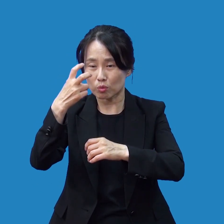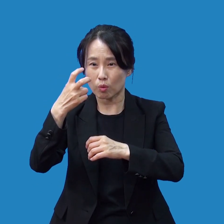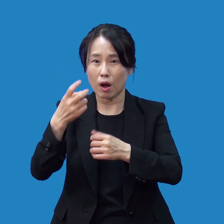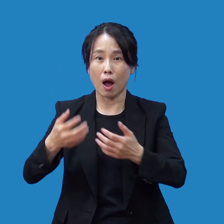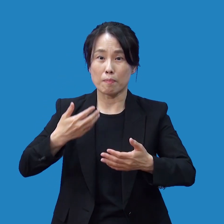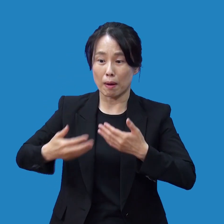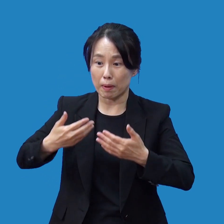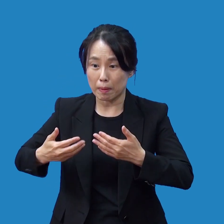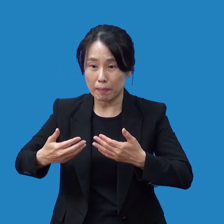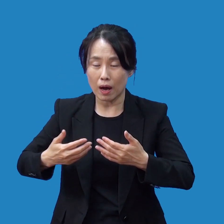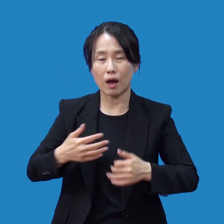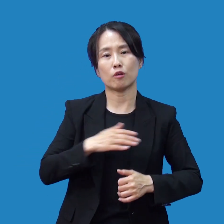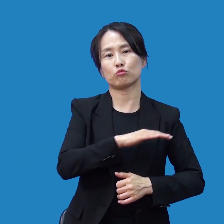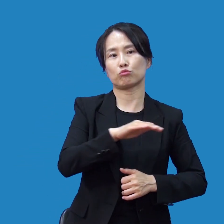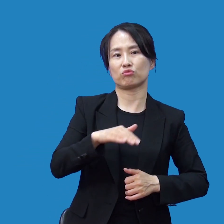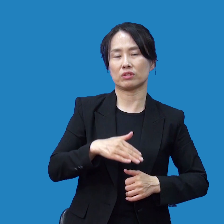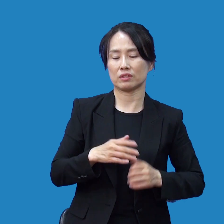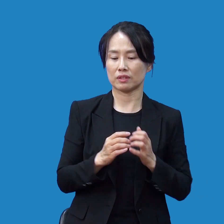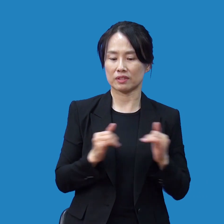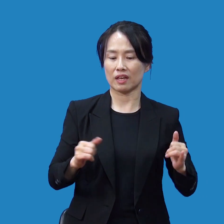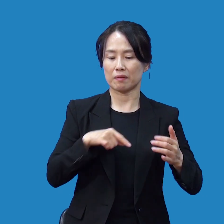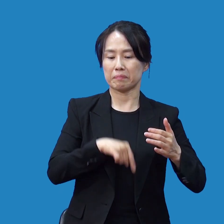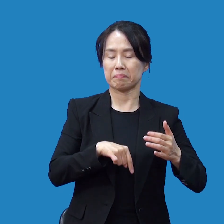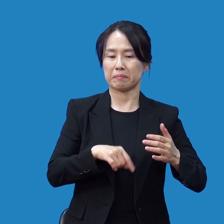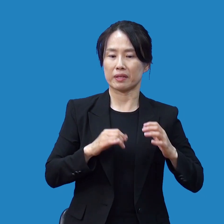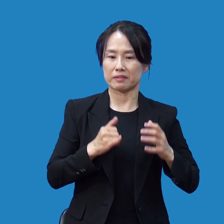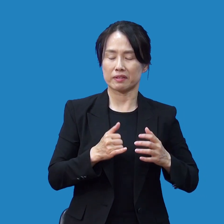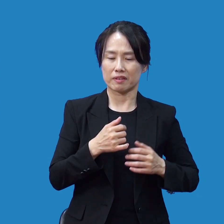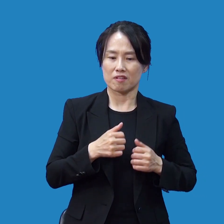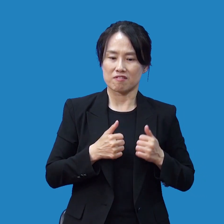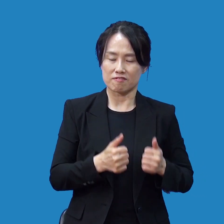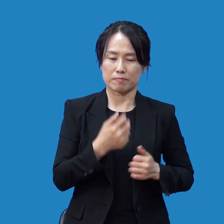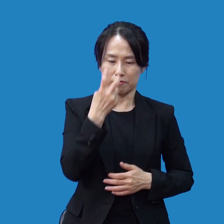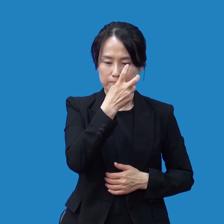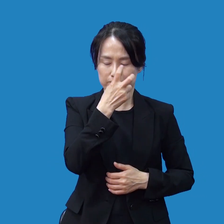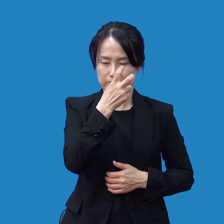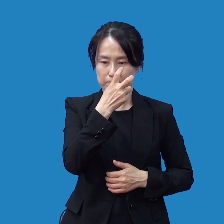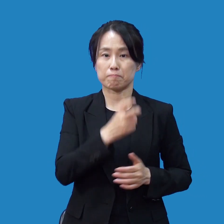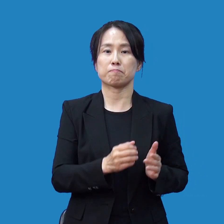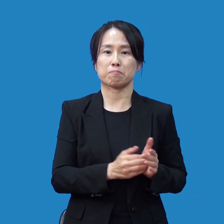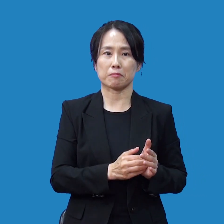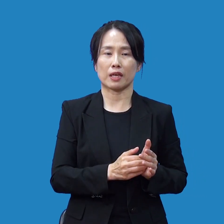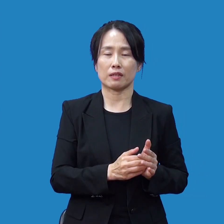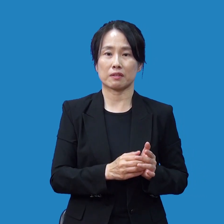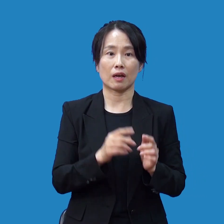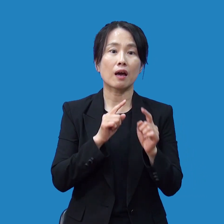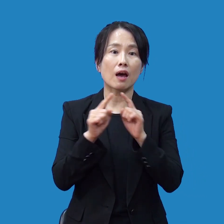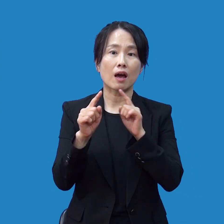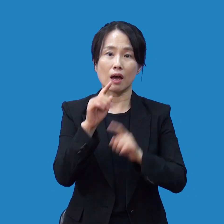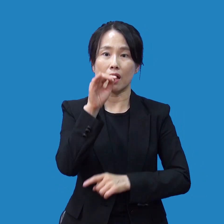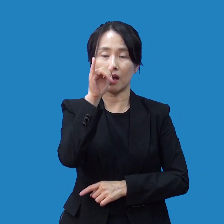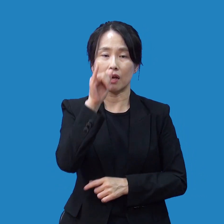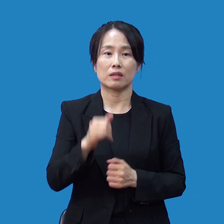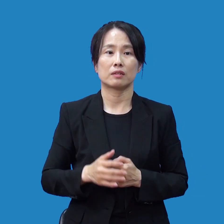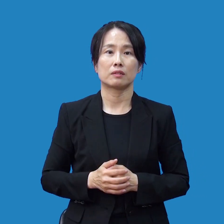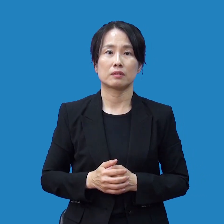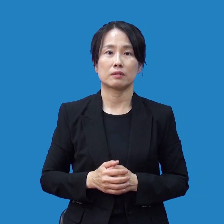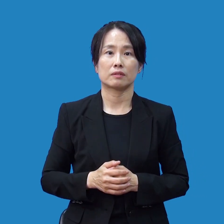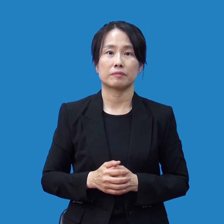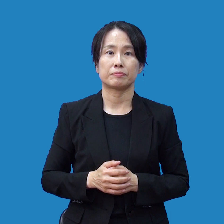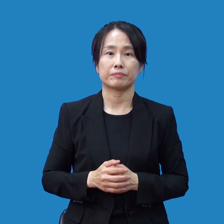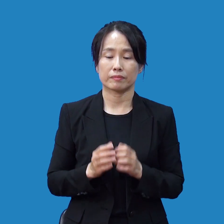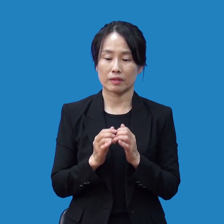동안에 우리들은 인간의 내면 세계를 열심히 탐험해 왔다, 그렇게 말했는데